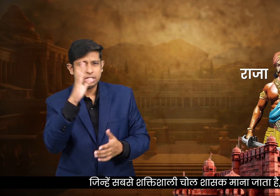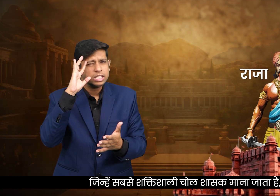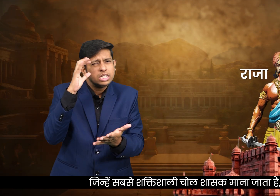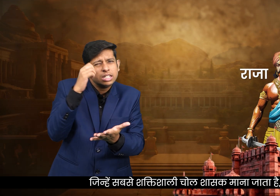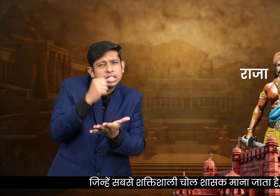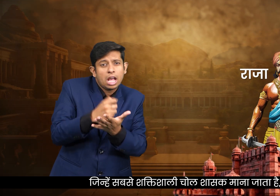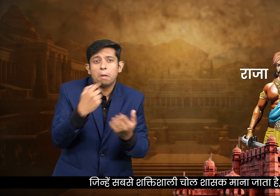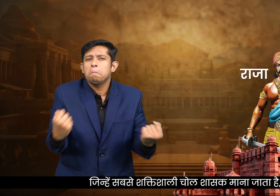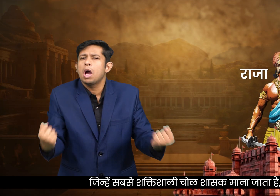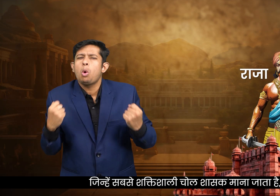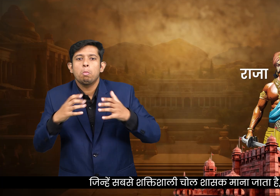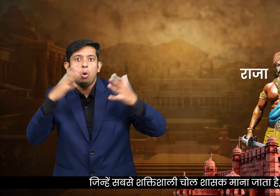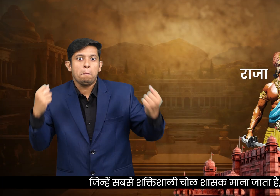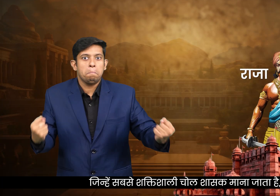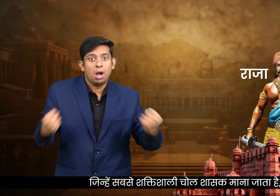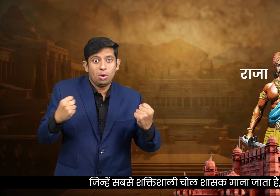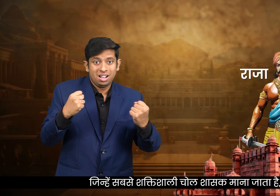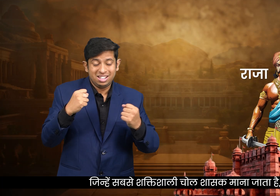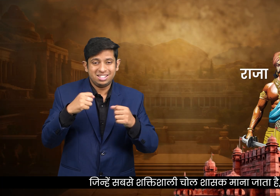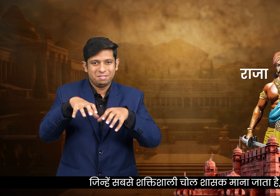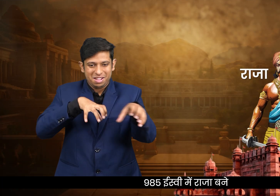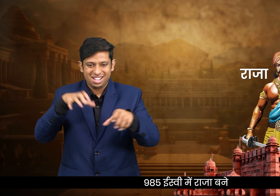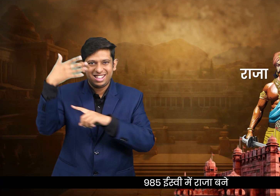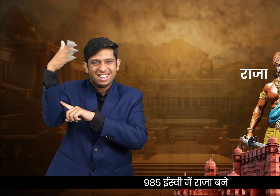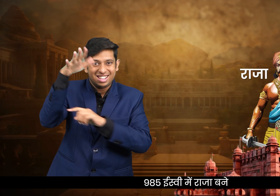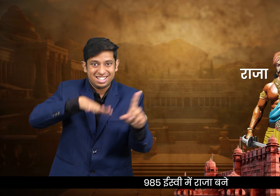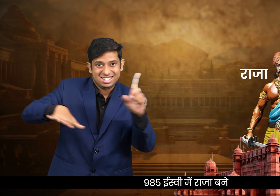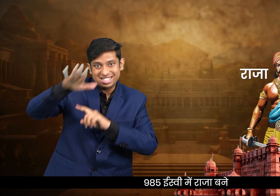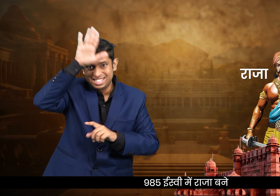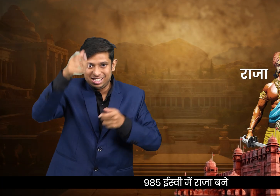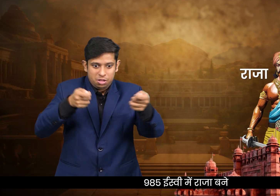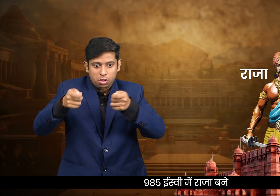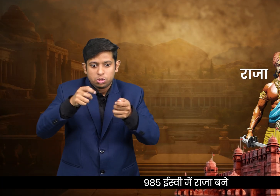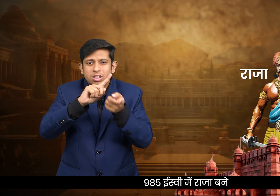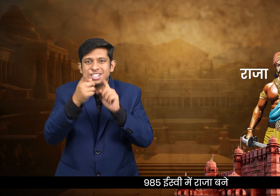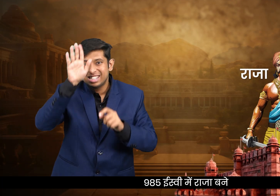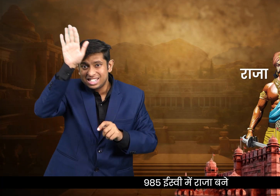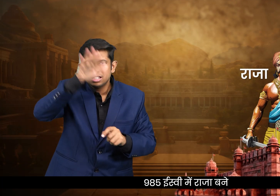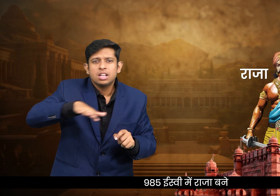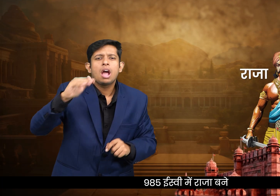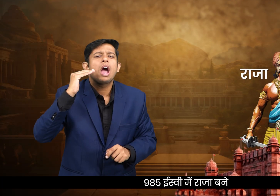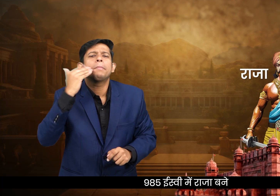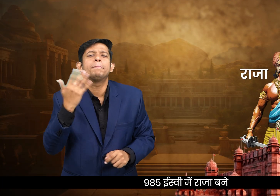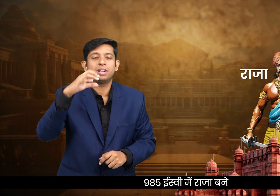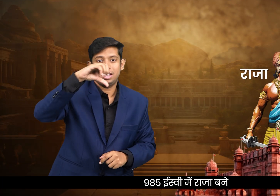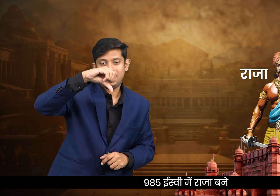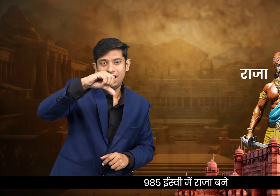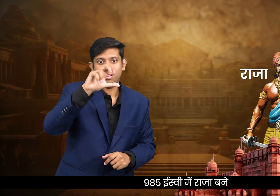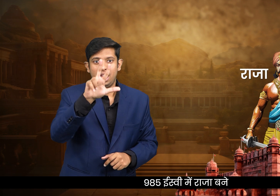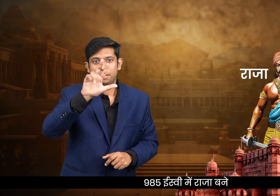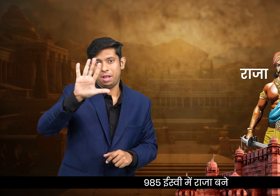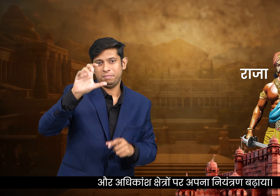जिन्हें सबसे शक्तिशाली चौल शासक माना जाता था, 985 सामान्य युग में राजा